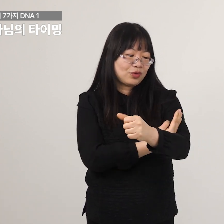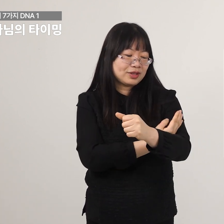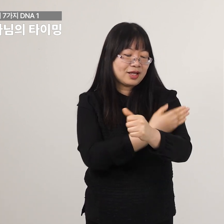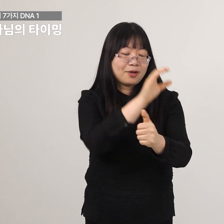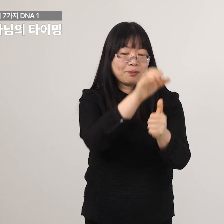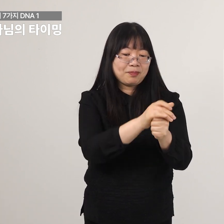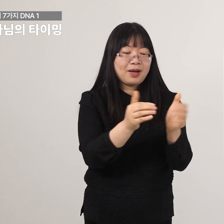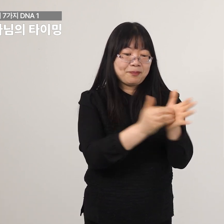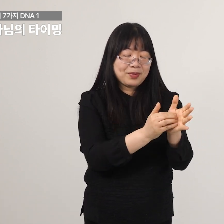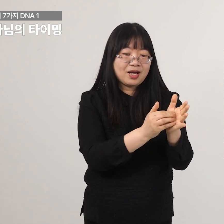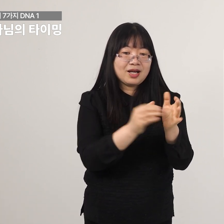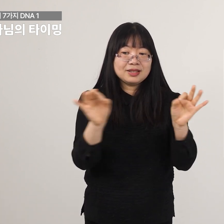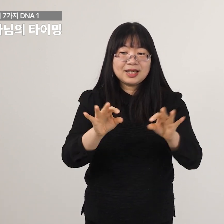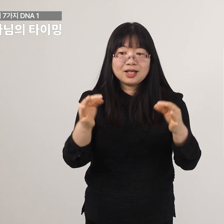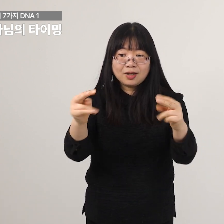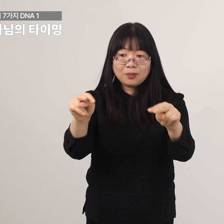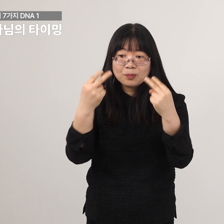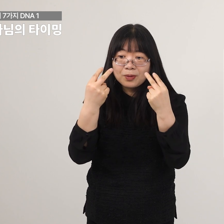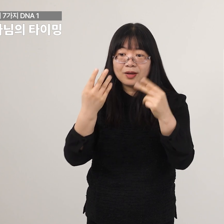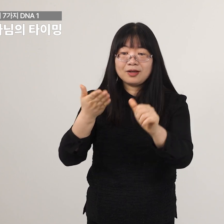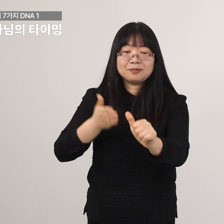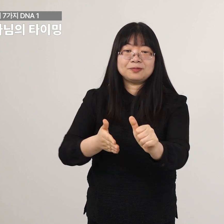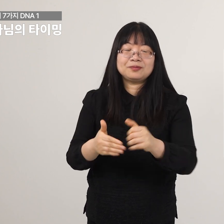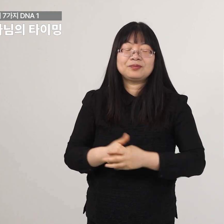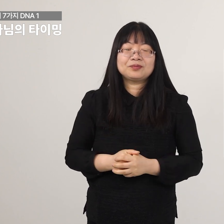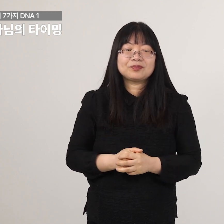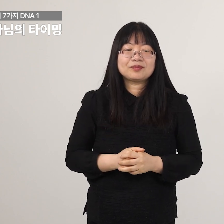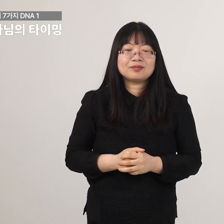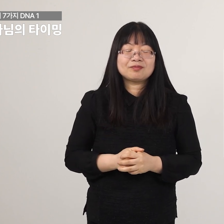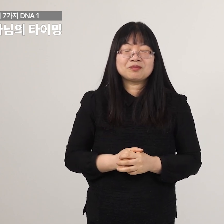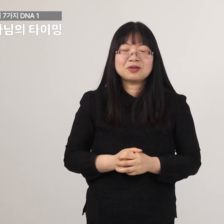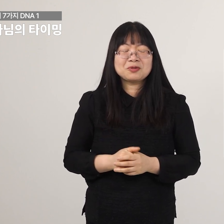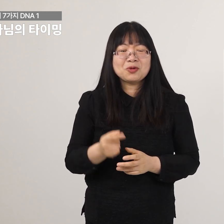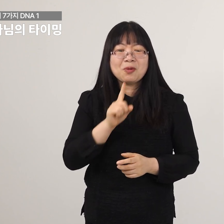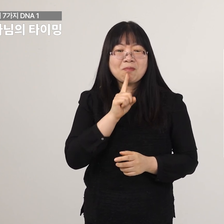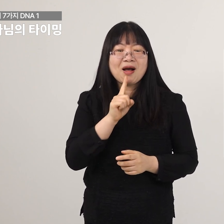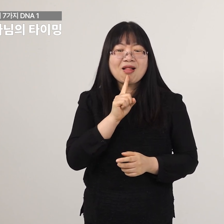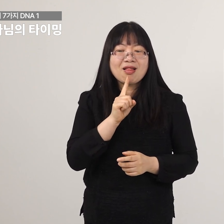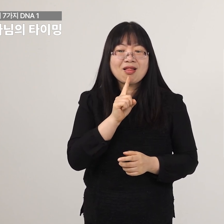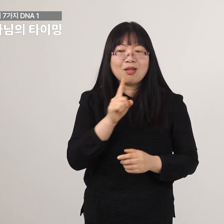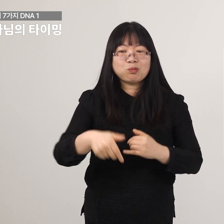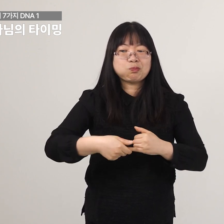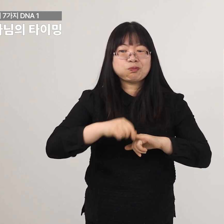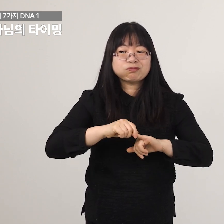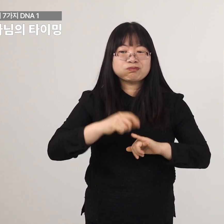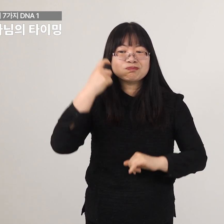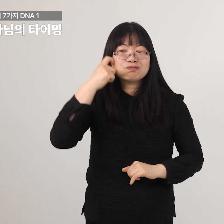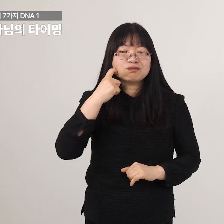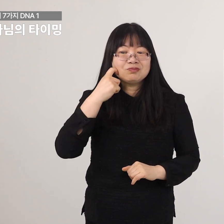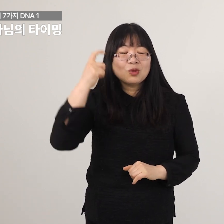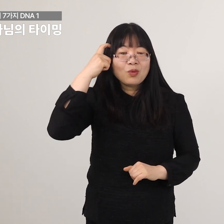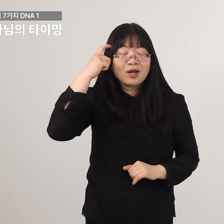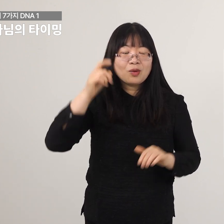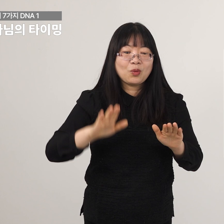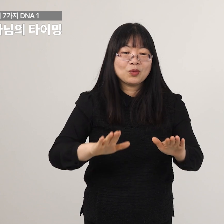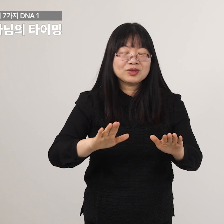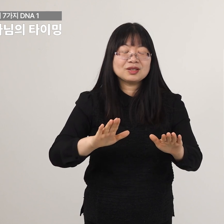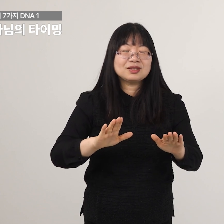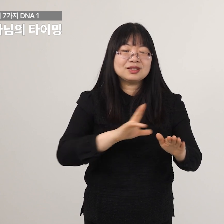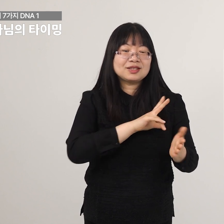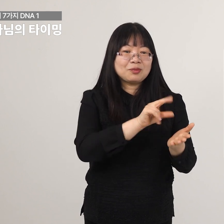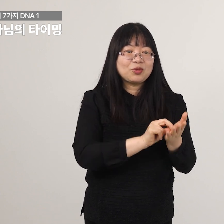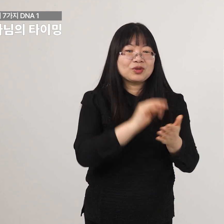두셨으니. 자, 앞을 잠깐 보실까요? 이게 지금 앞뒤가 안 맞죠? 오늘 제목이 뭐예요? 하나님의